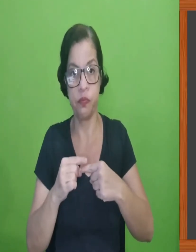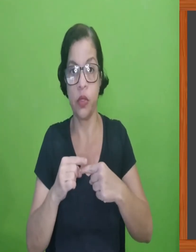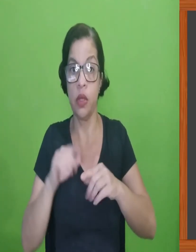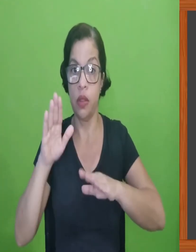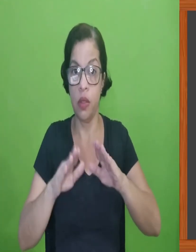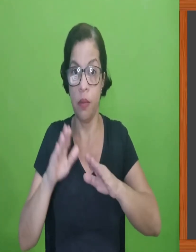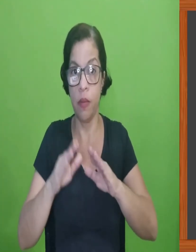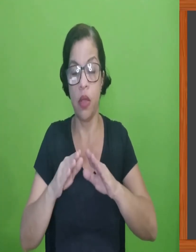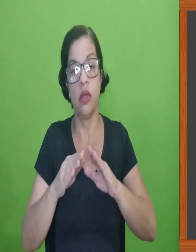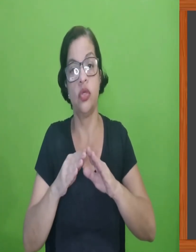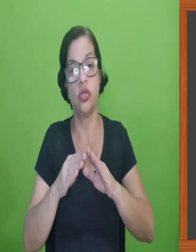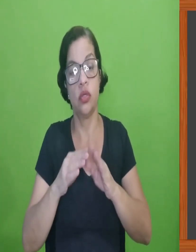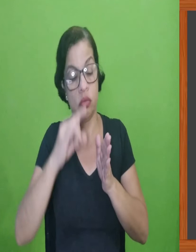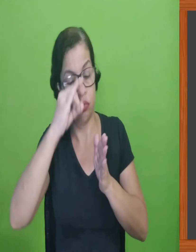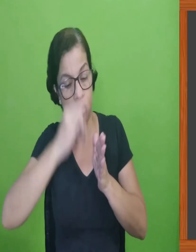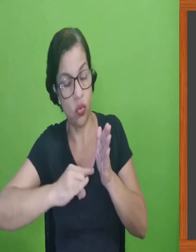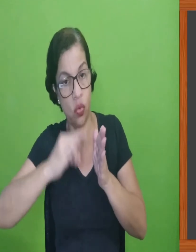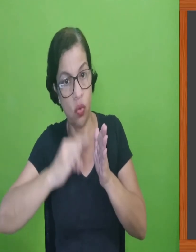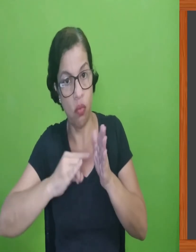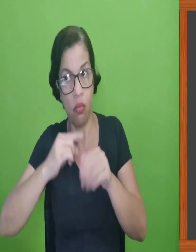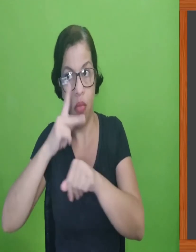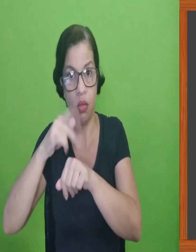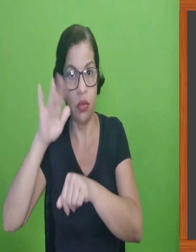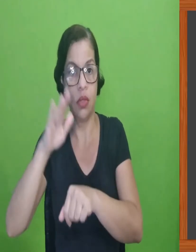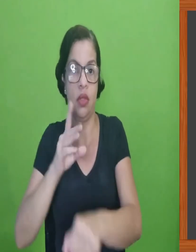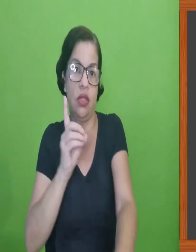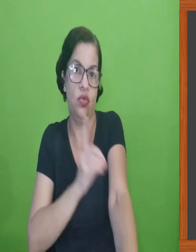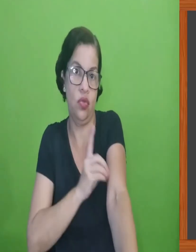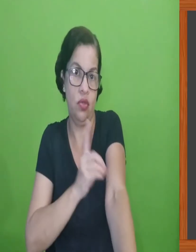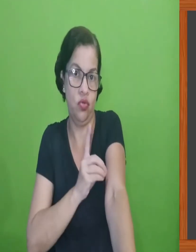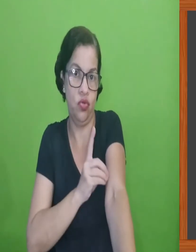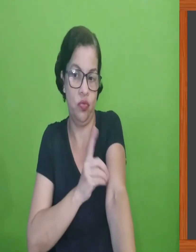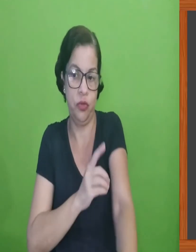os critérios da Federação Internacional de Diabetes.